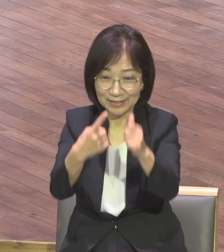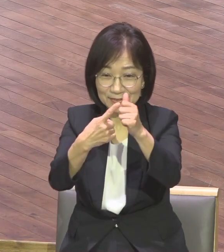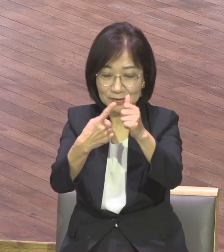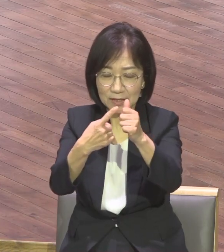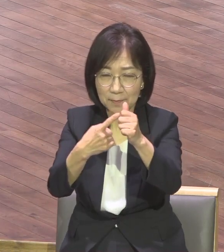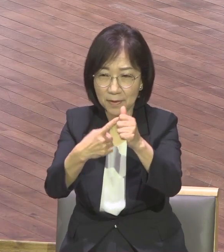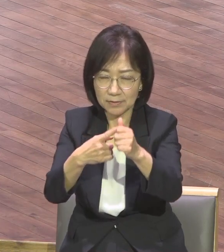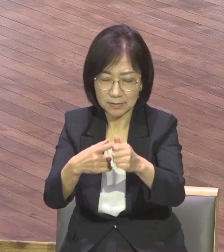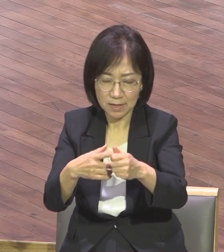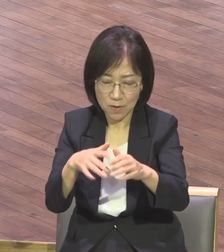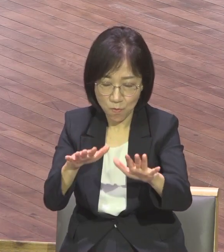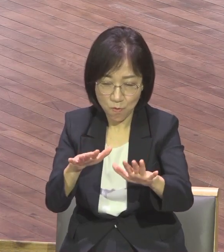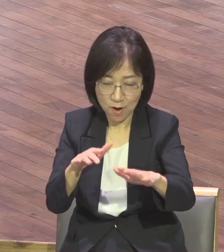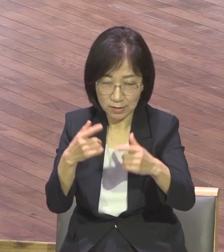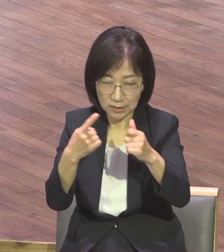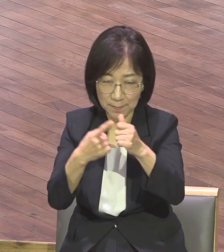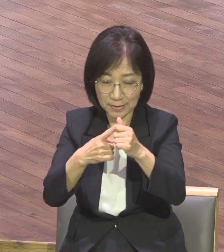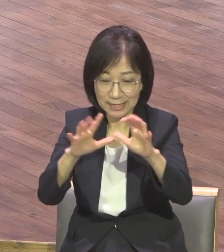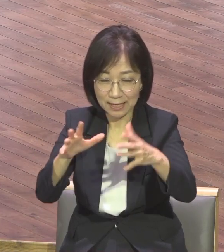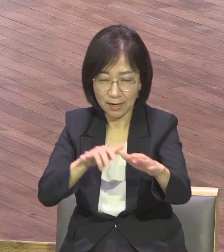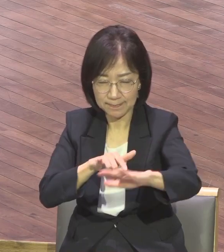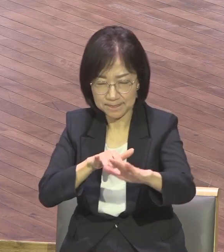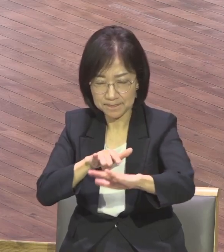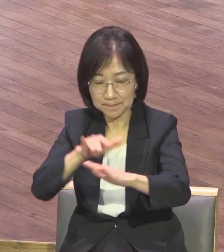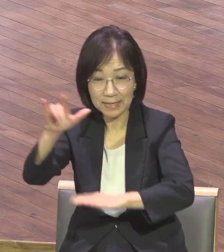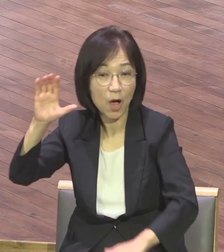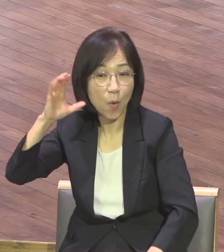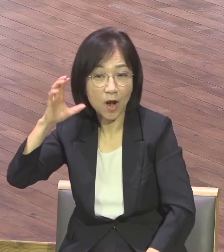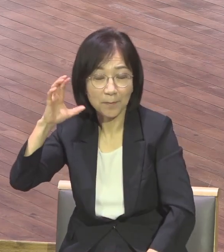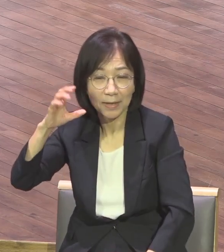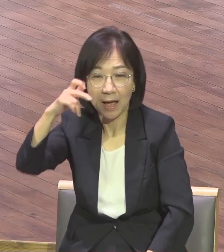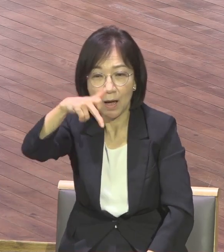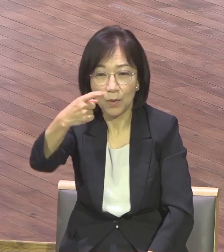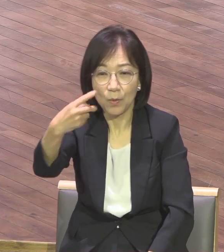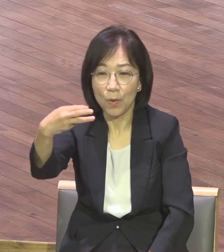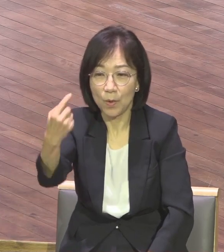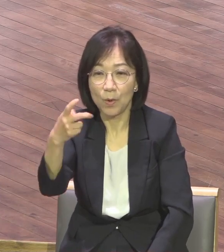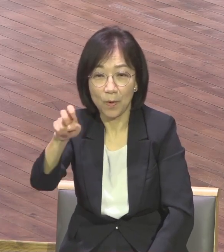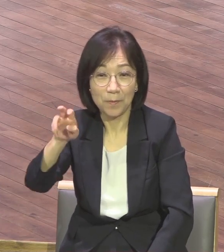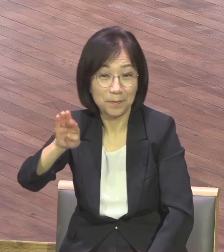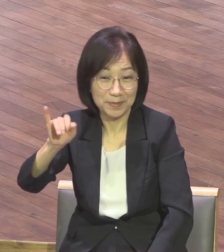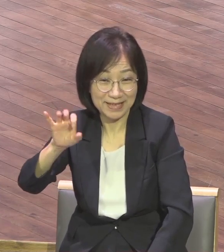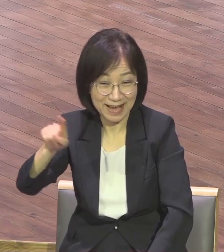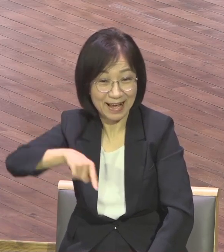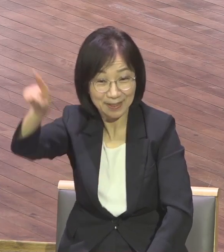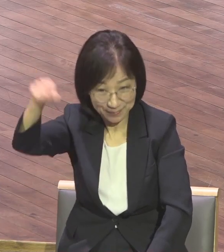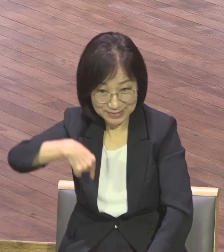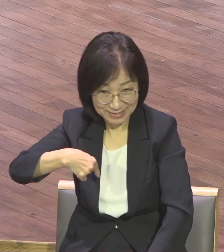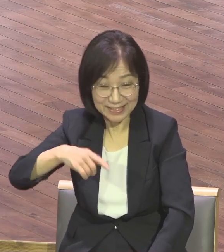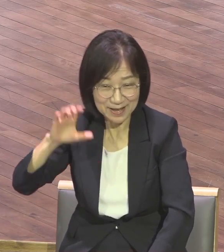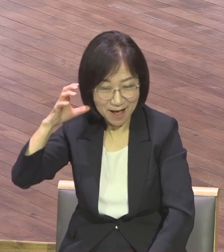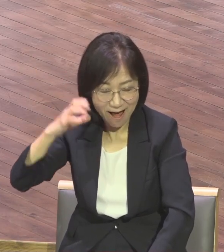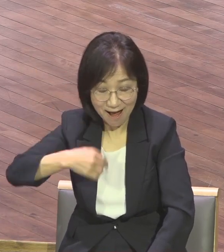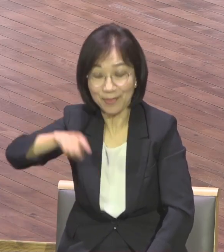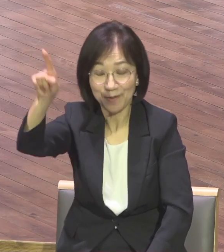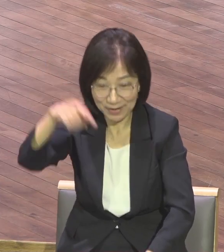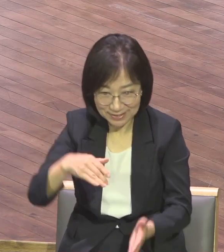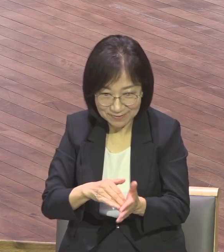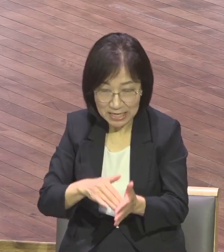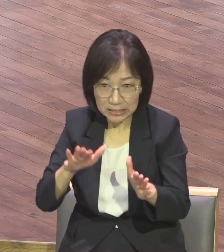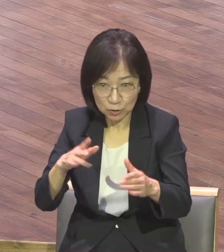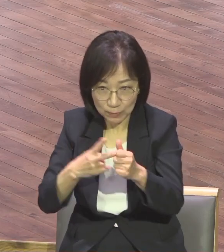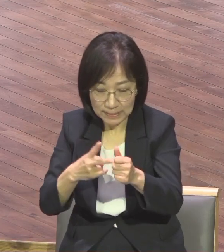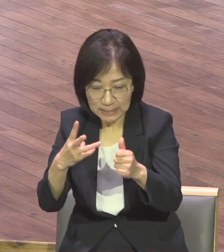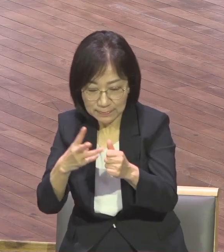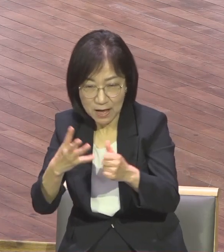콜롬비아 갖고 237개 이 중직자를 이제 세워지면 이제는 성교 역대 확 불이 확 붙게